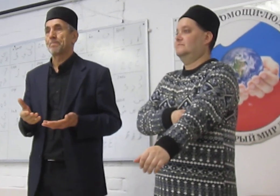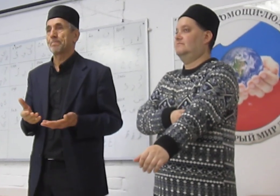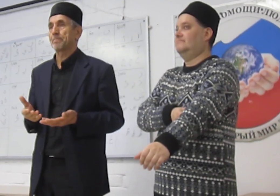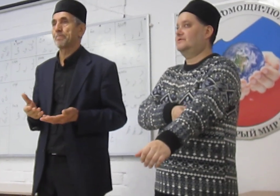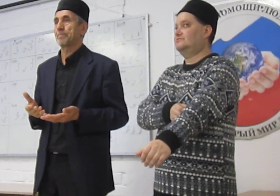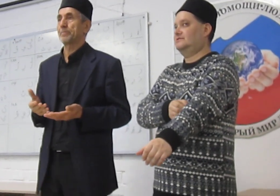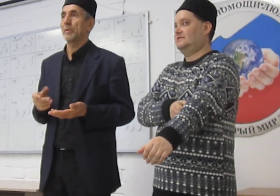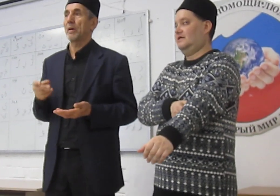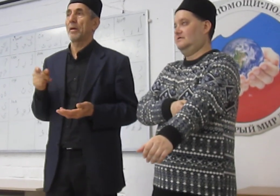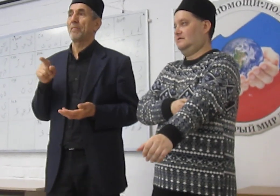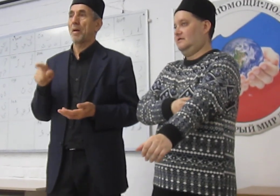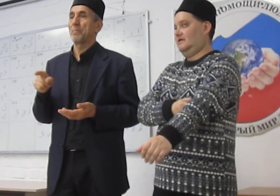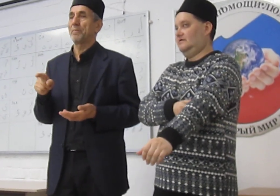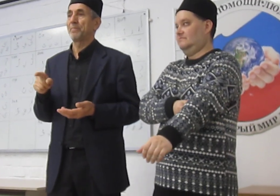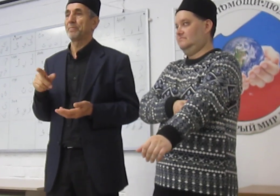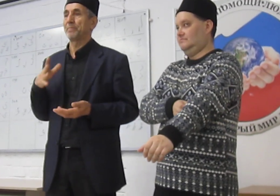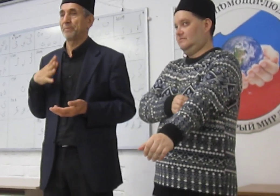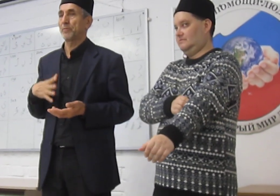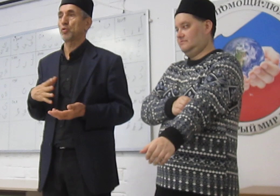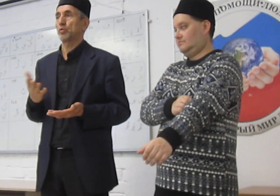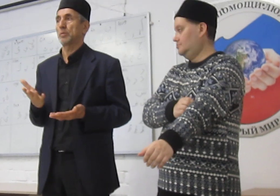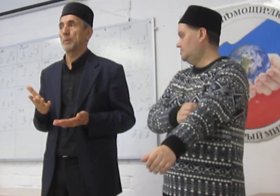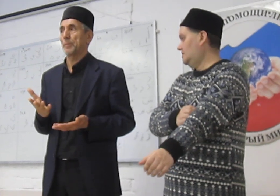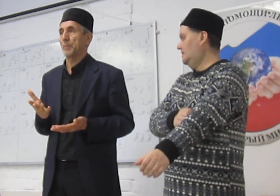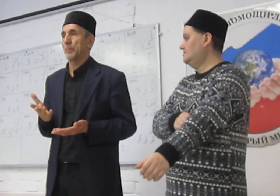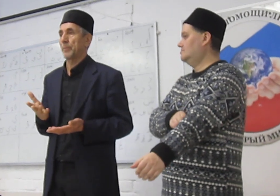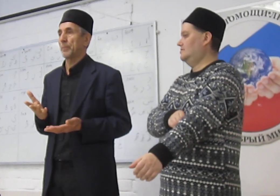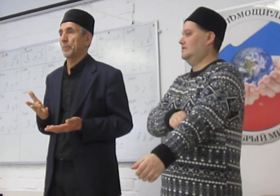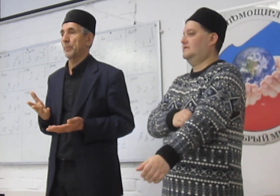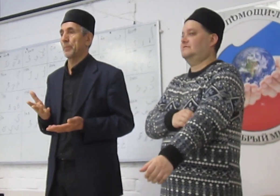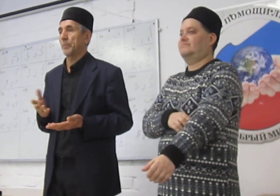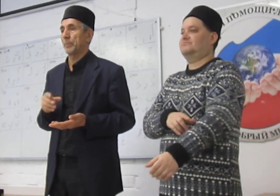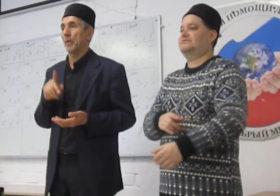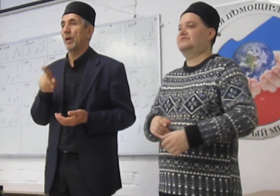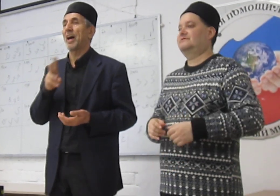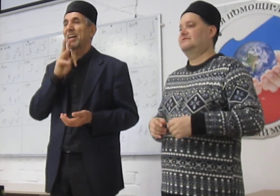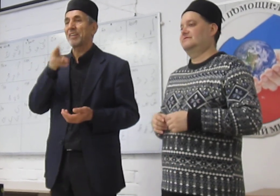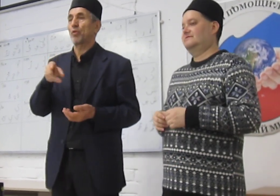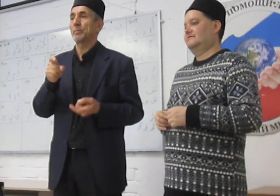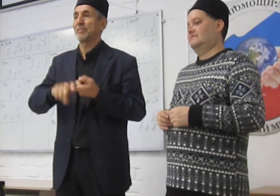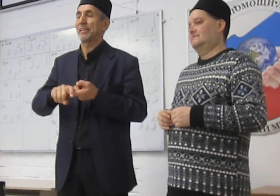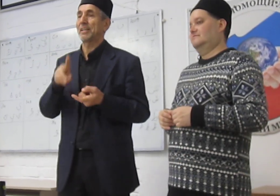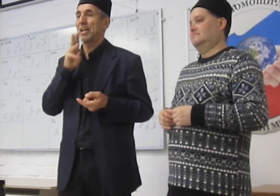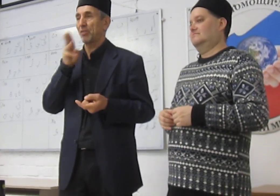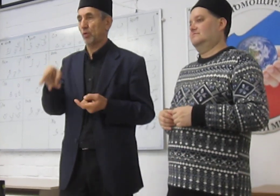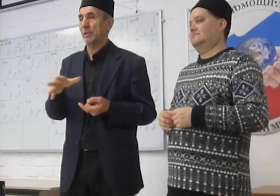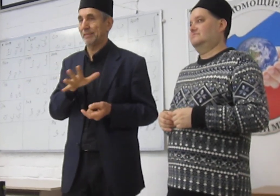вам пришлось, ну, кусарга как там по-русски. Вот.